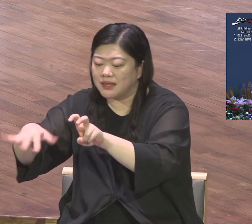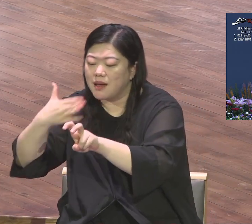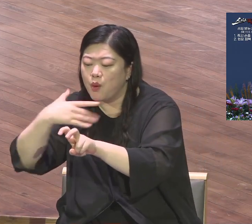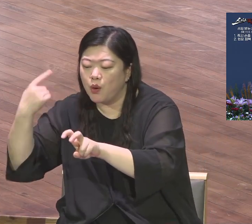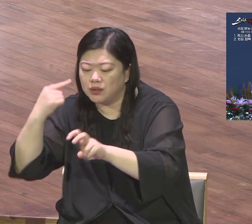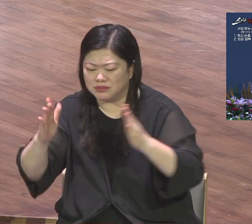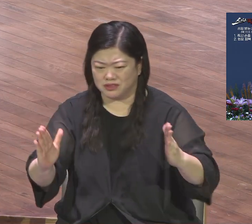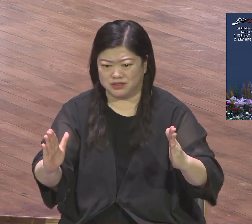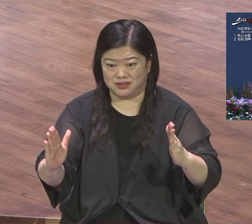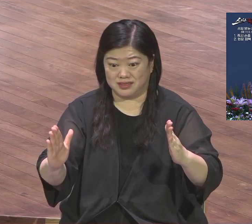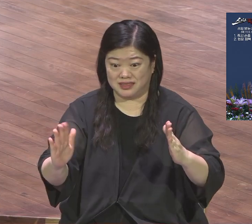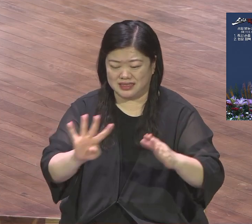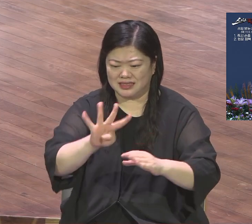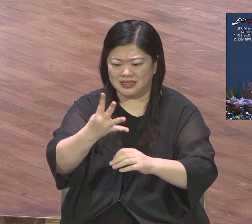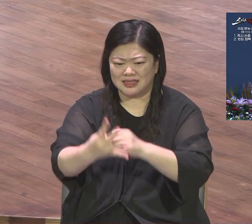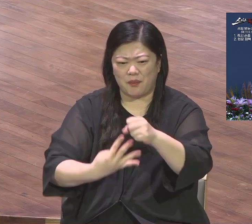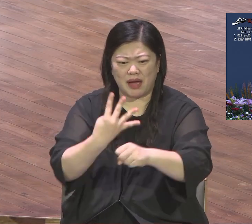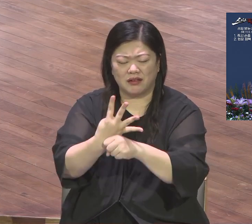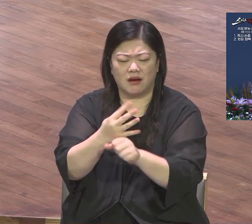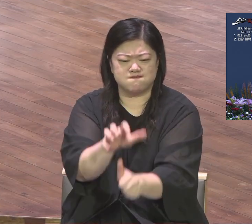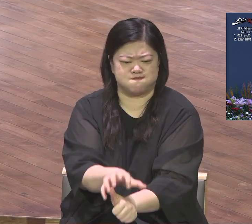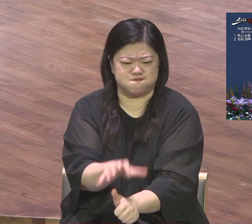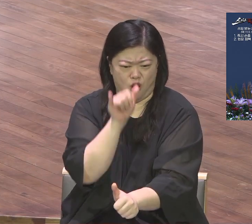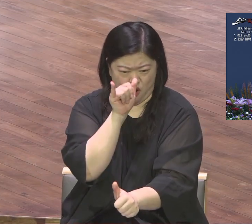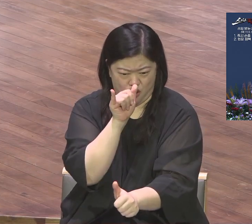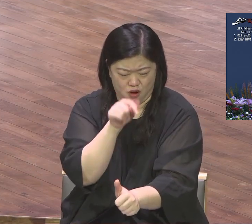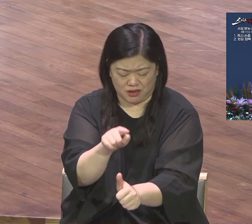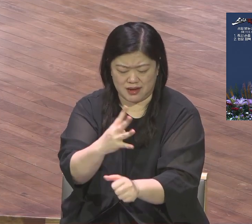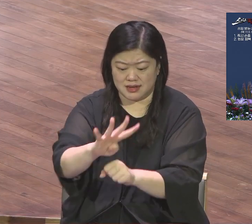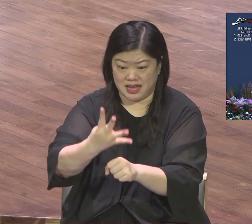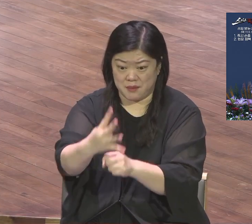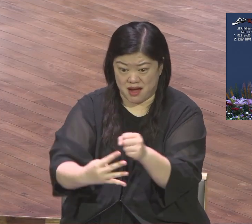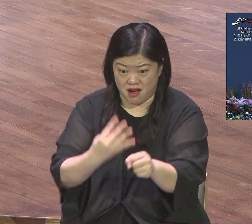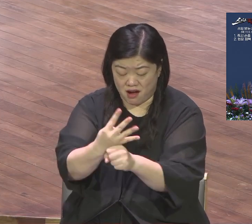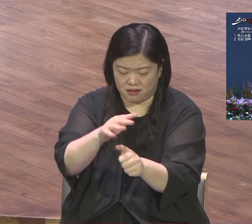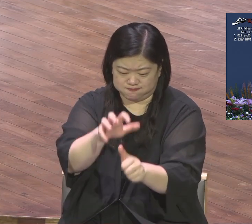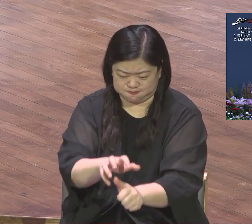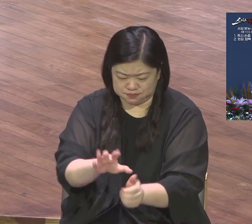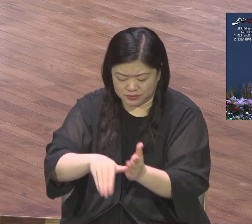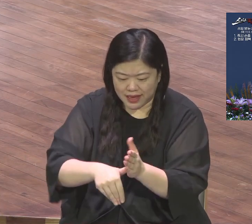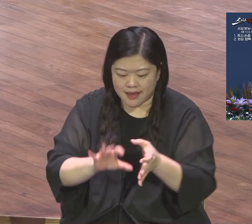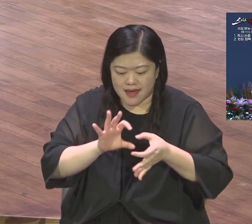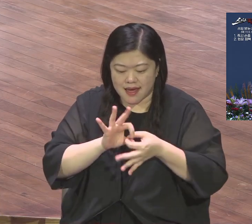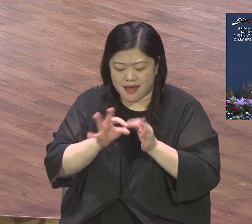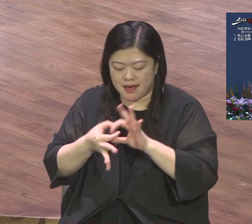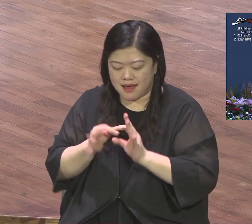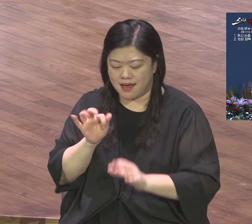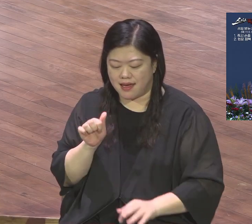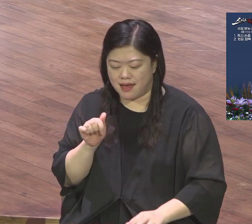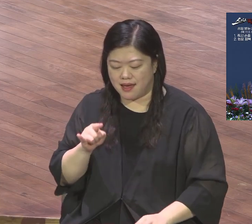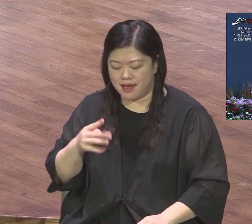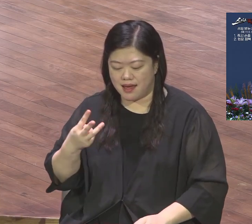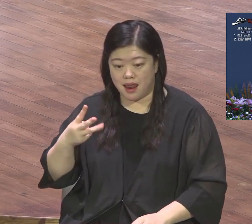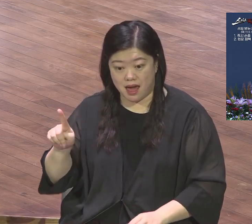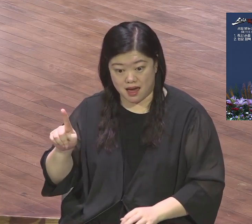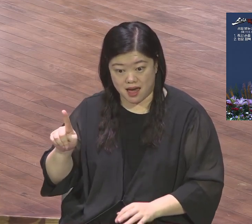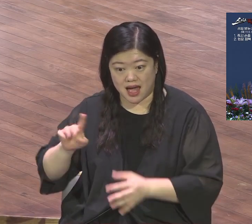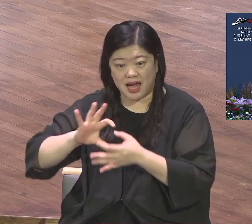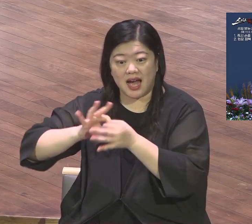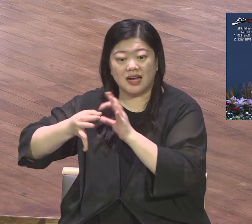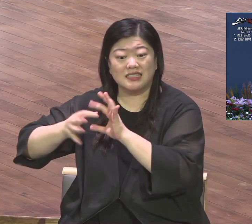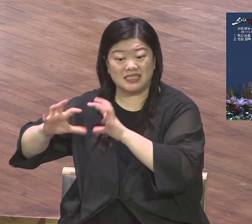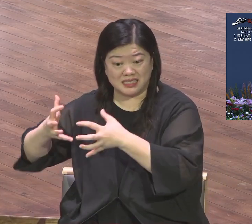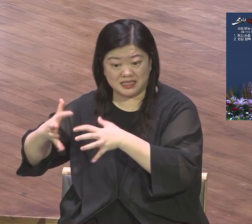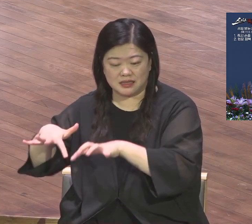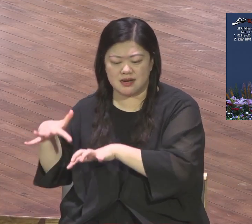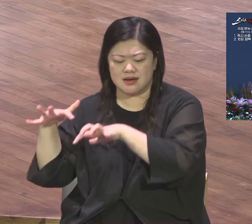164년경에 이스라엘이 말이죠 헬라 제국의 지배를 받게 됩니다. 헬라 문화가 대단했거든요. 헬라